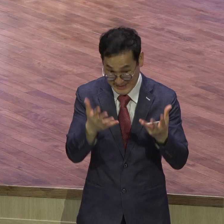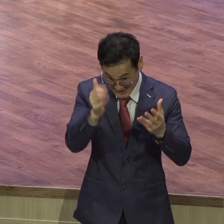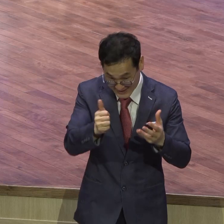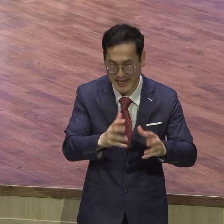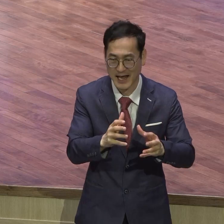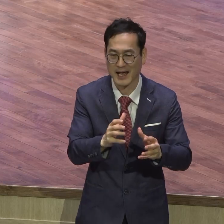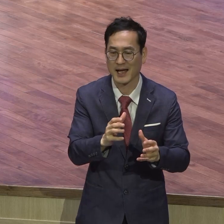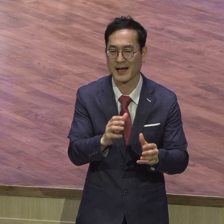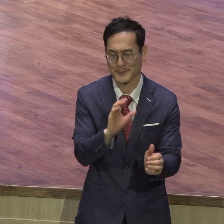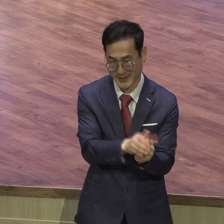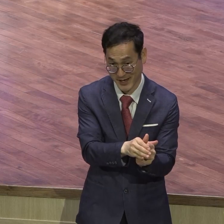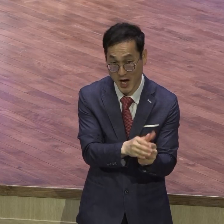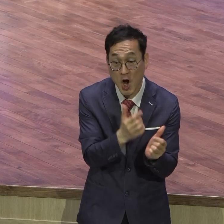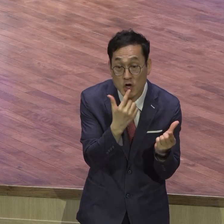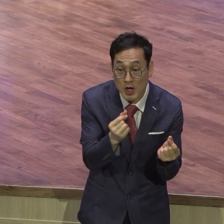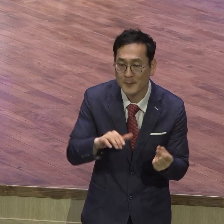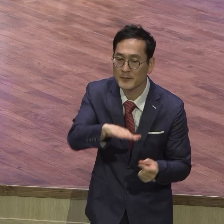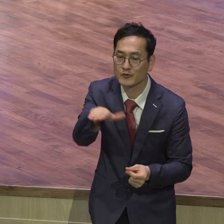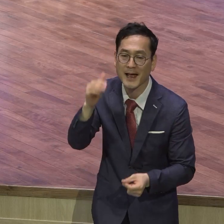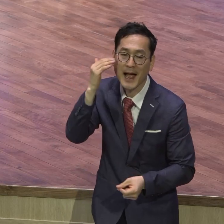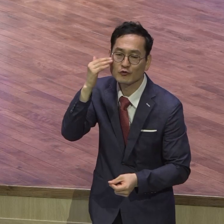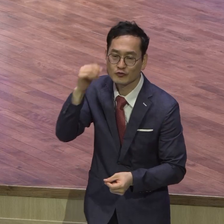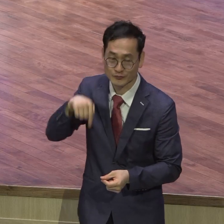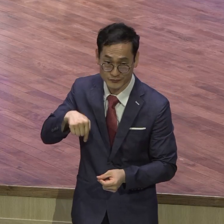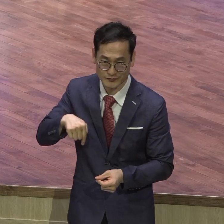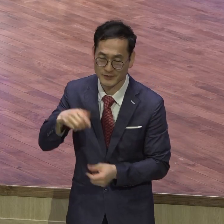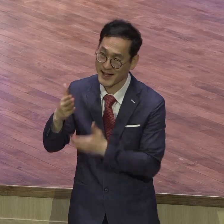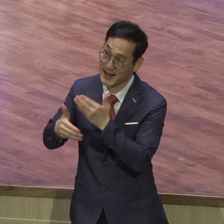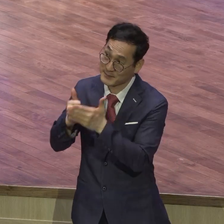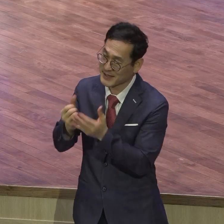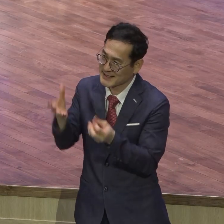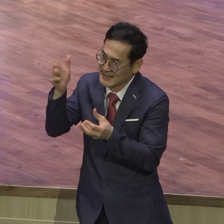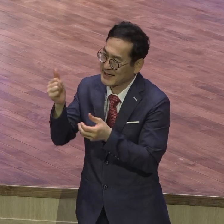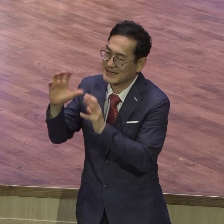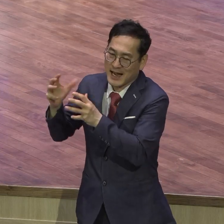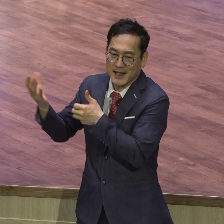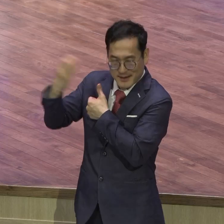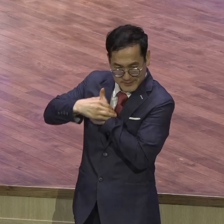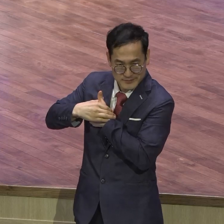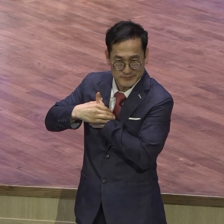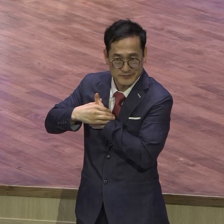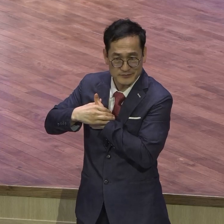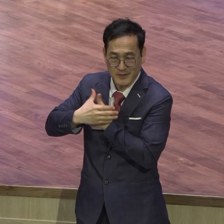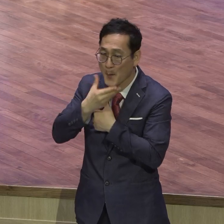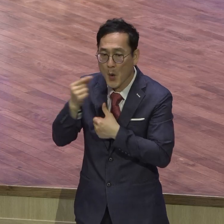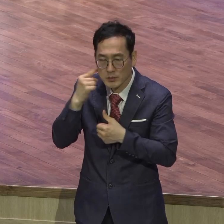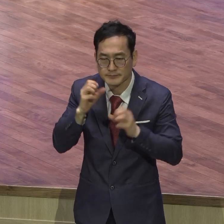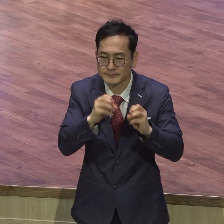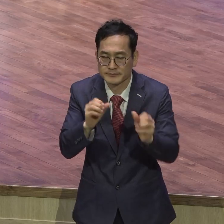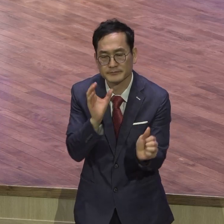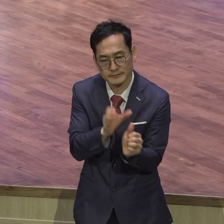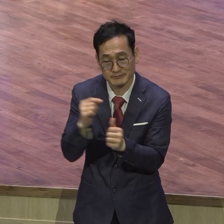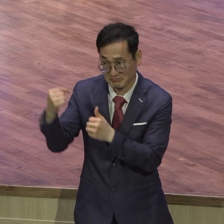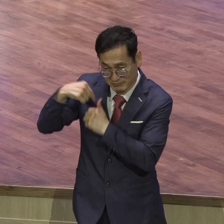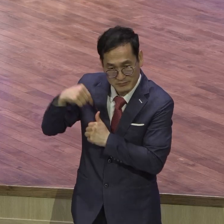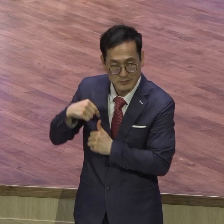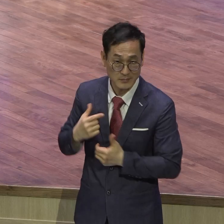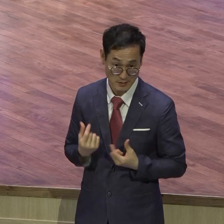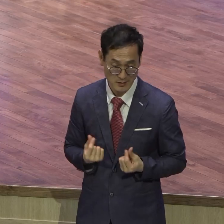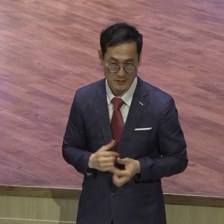위해서 우리도 살렸잖아요 우리까지 보험 증거됐잖아요 예수고시도가 그 땅에 태어나서 예수님이 이스라엘 사람이라니까